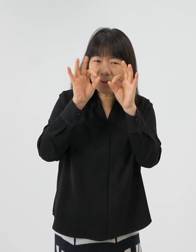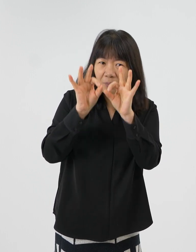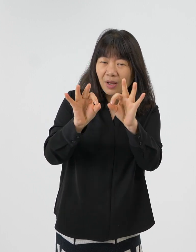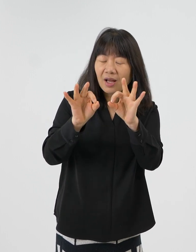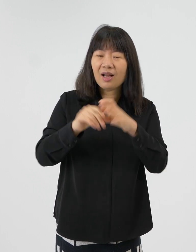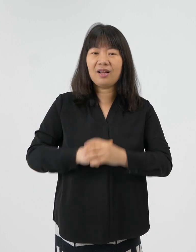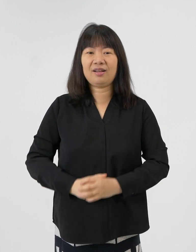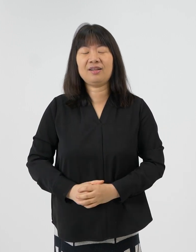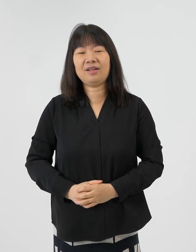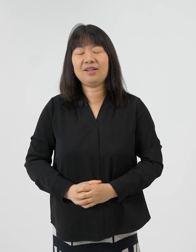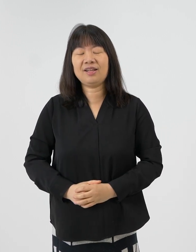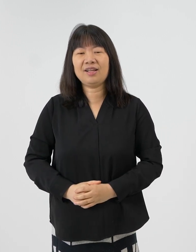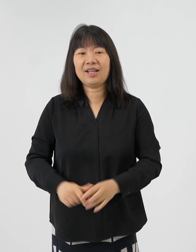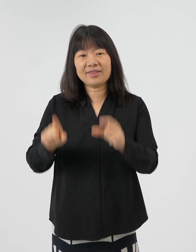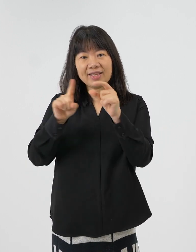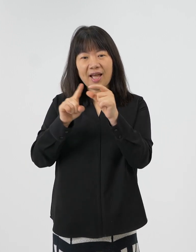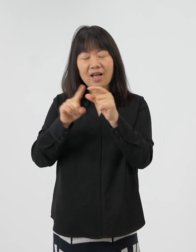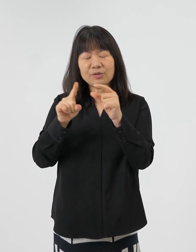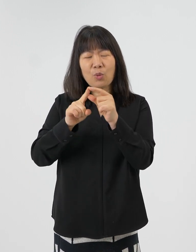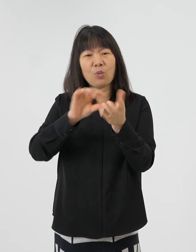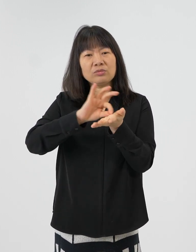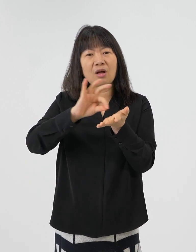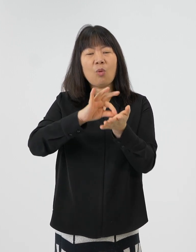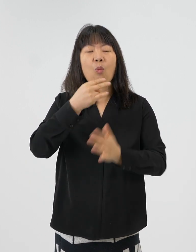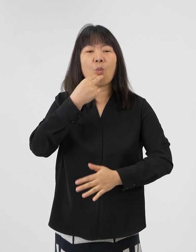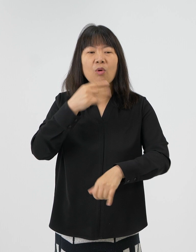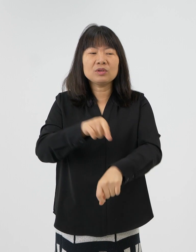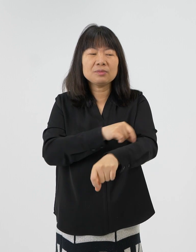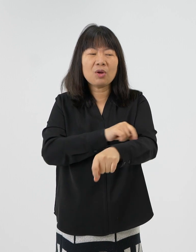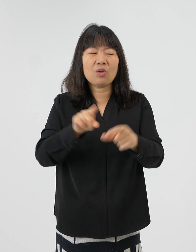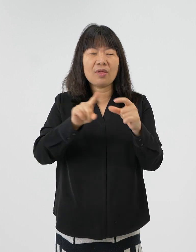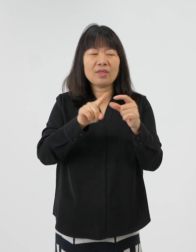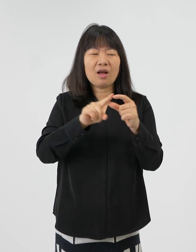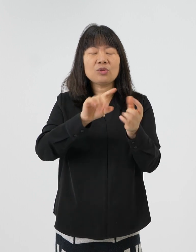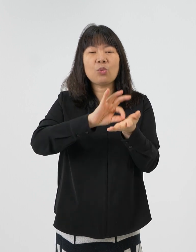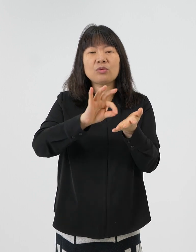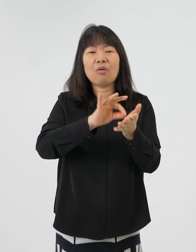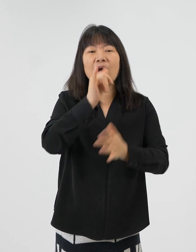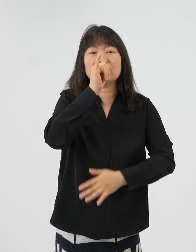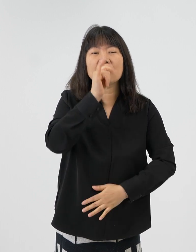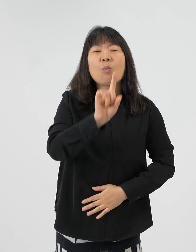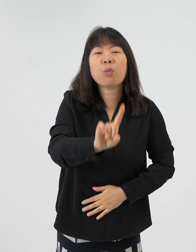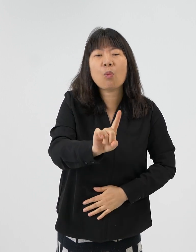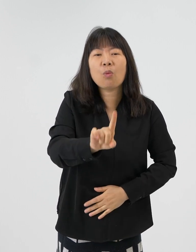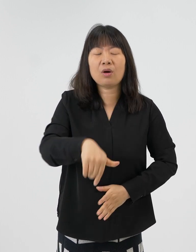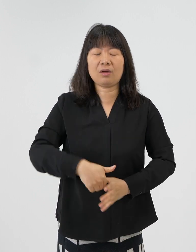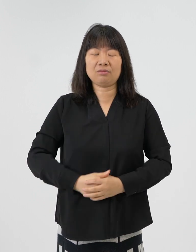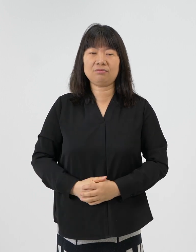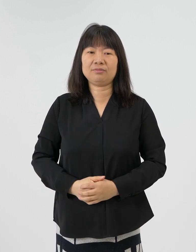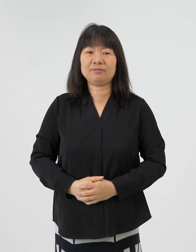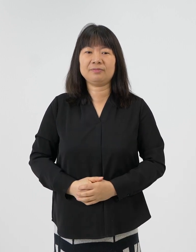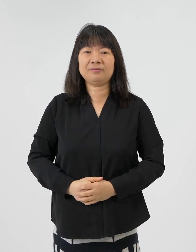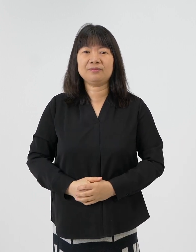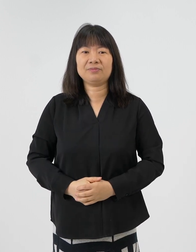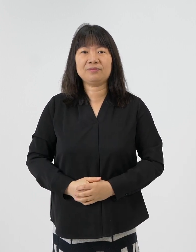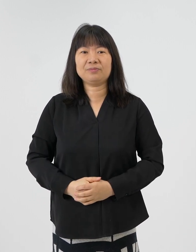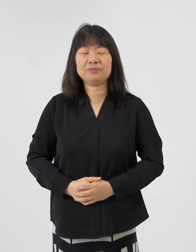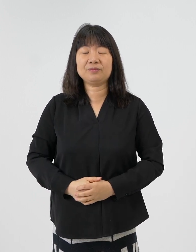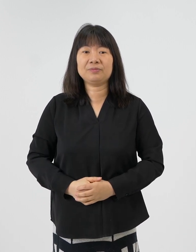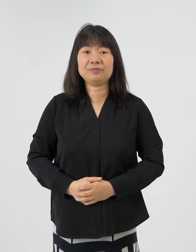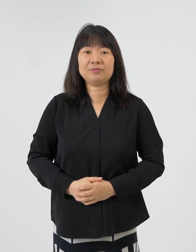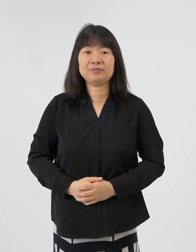그 단어를 쓰지 않았어요. 아주 특별한 단어를 썼는데 이 단어는 이렇게 사용을